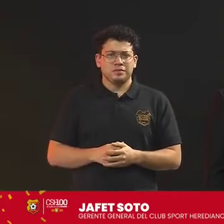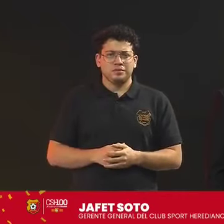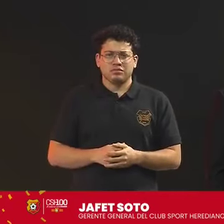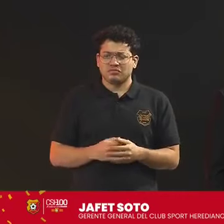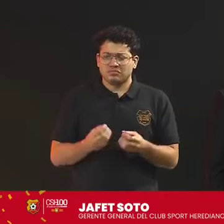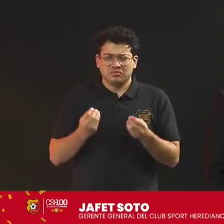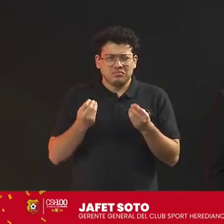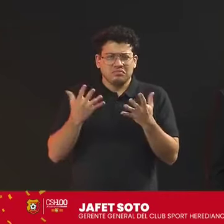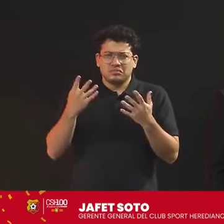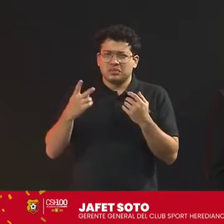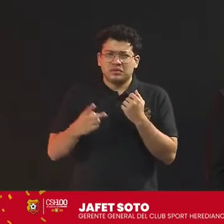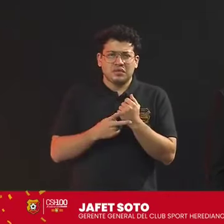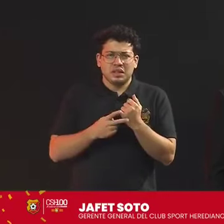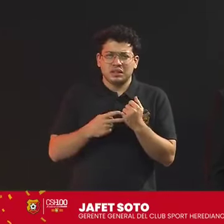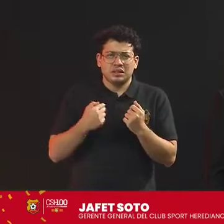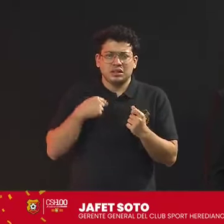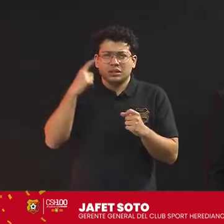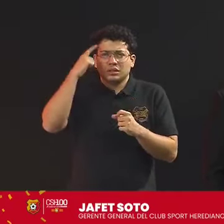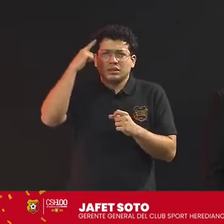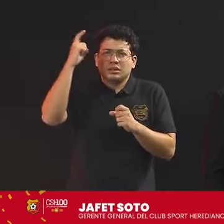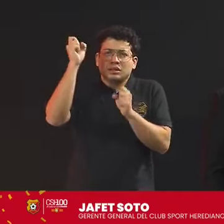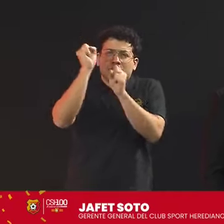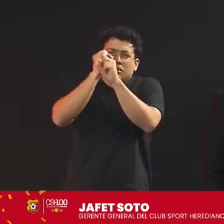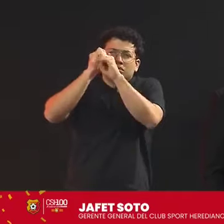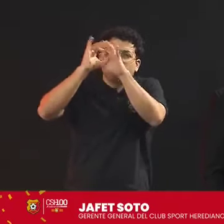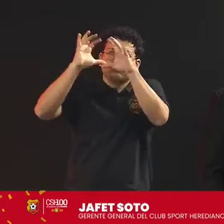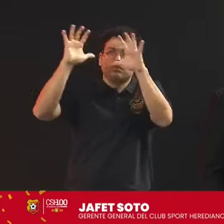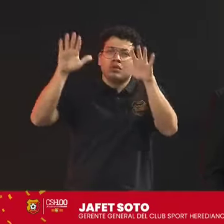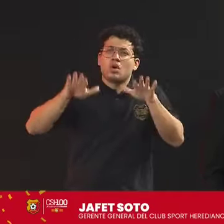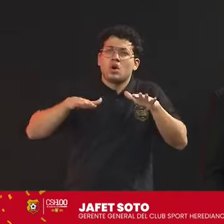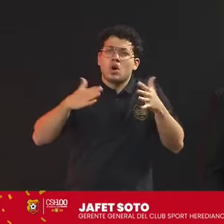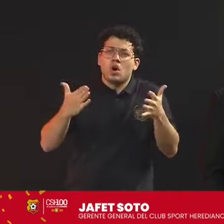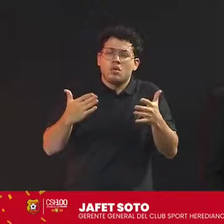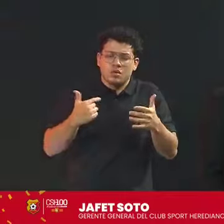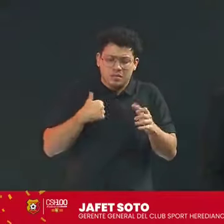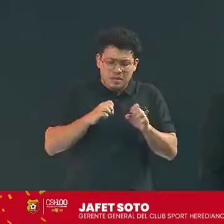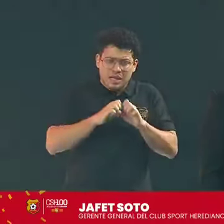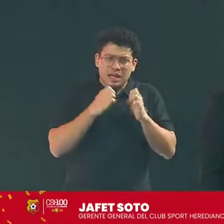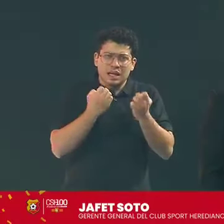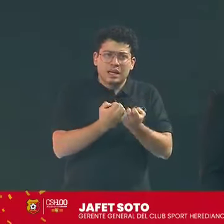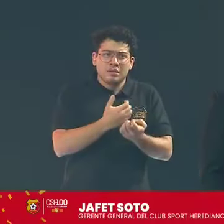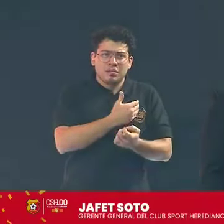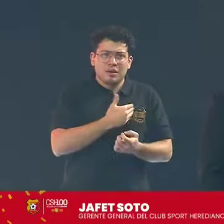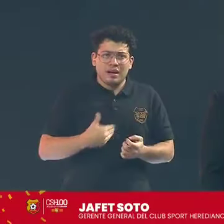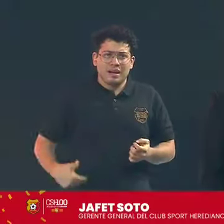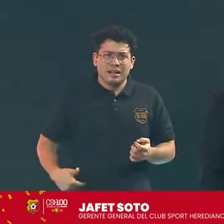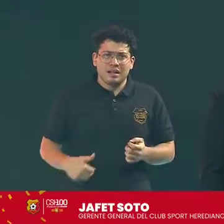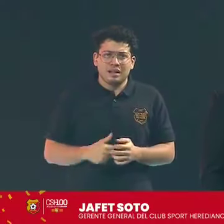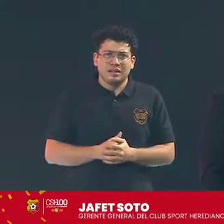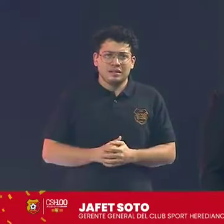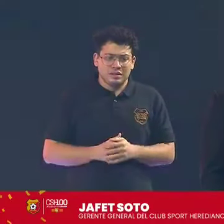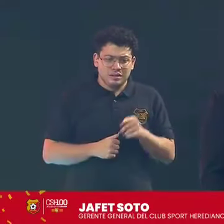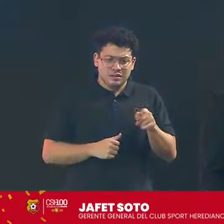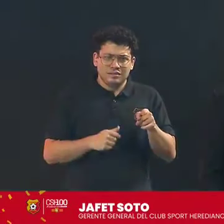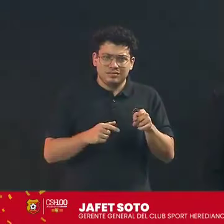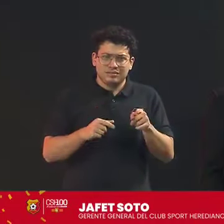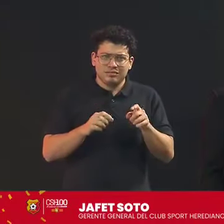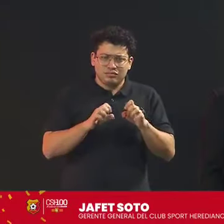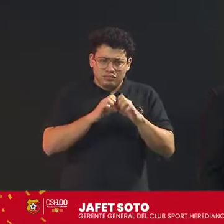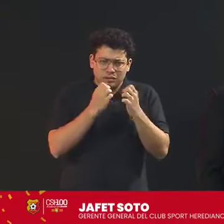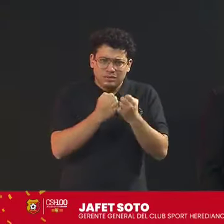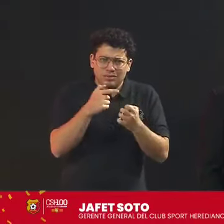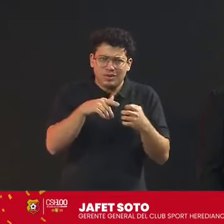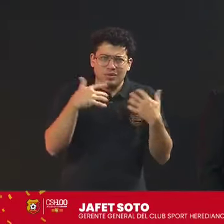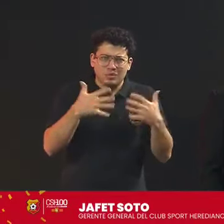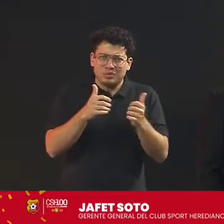Incontables las veces que soñaba despierto pensando cómo hacer que mi amado equipo, un club tan